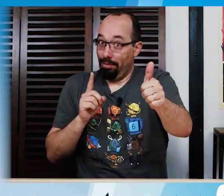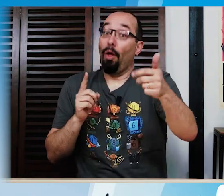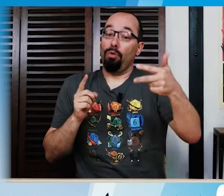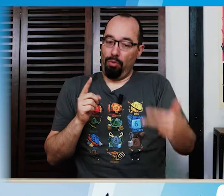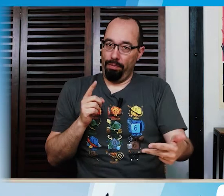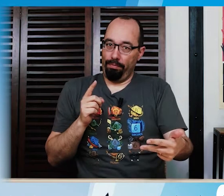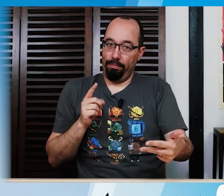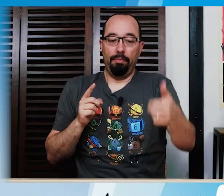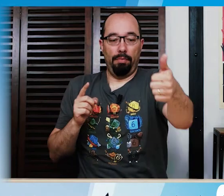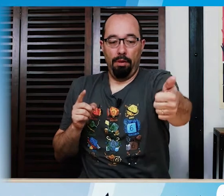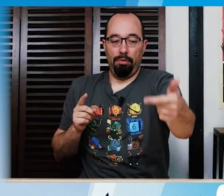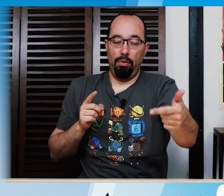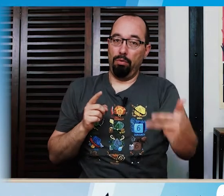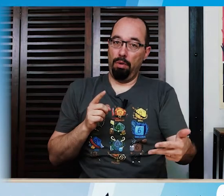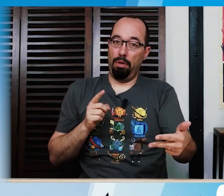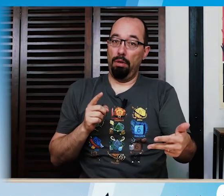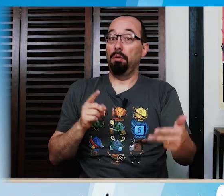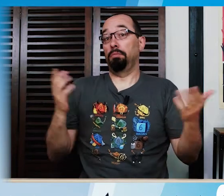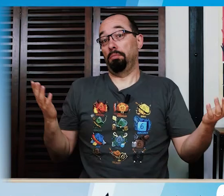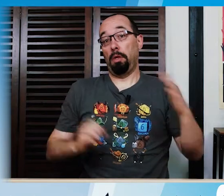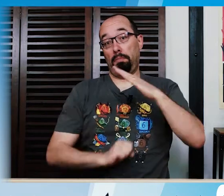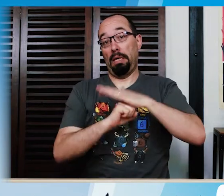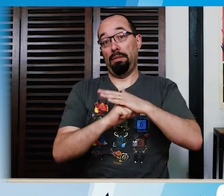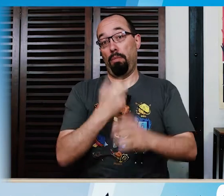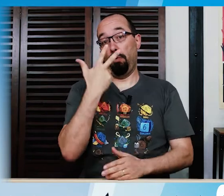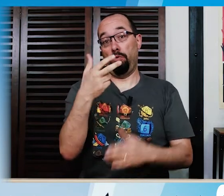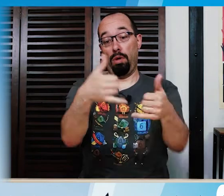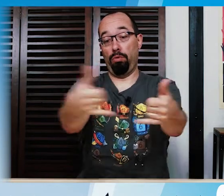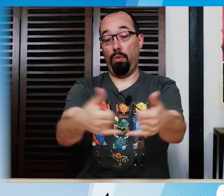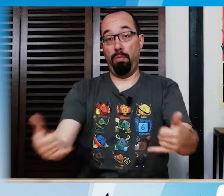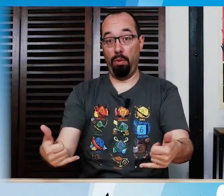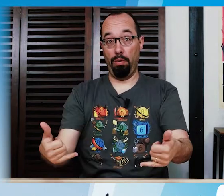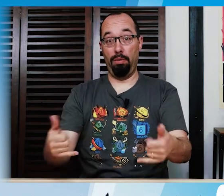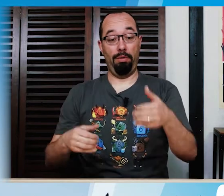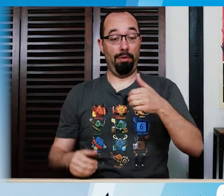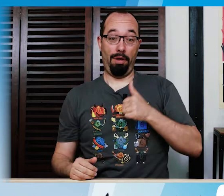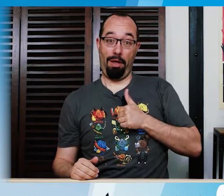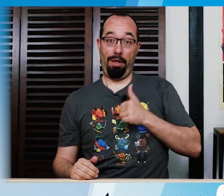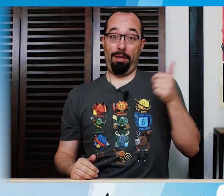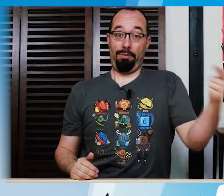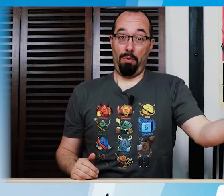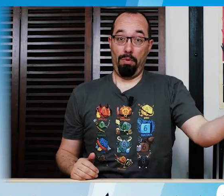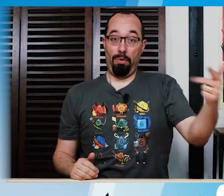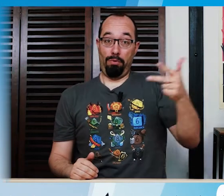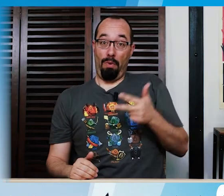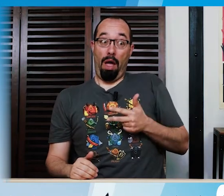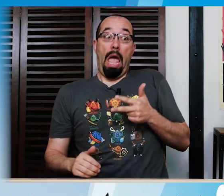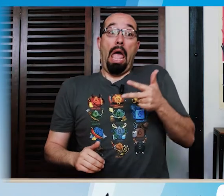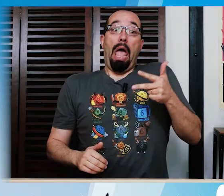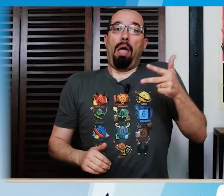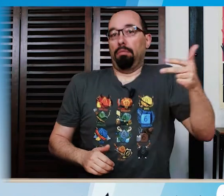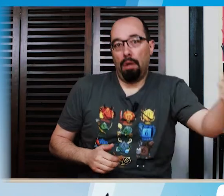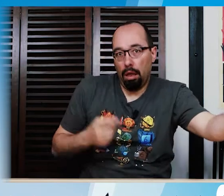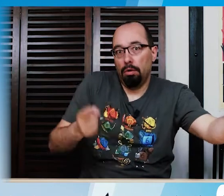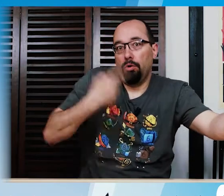la flèche. Puis, le joueur A commence le troupeau 3. Comme il n'est pas possible de jouer sur plus de 3 troupeaux,